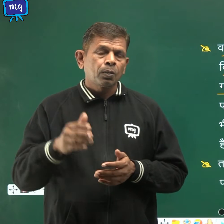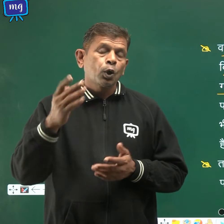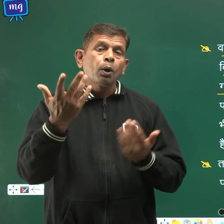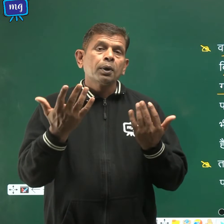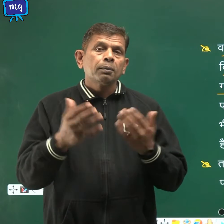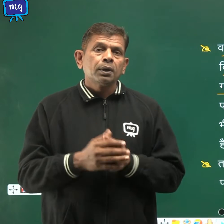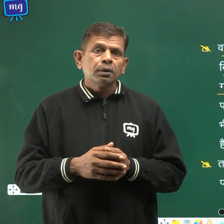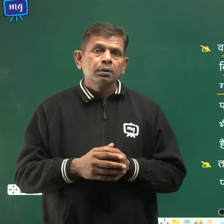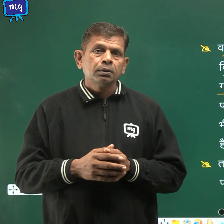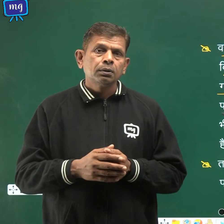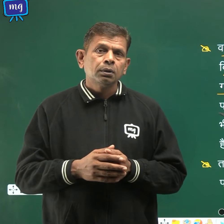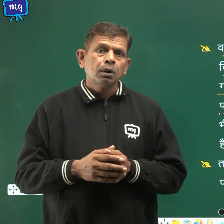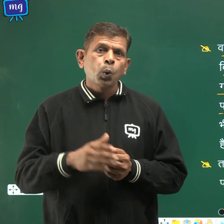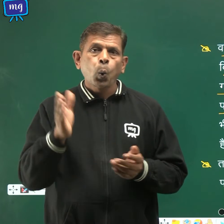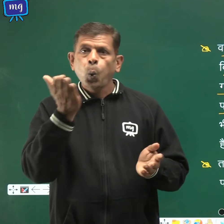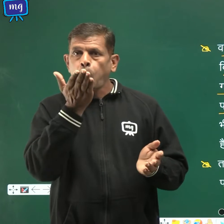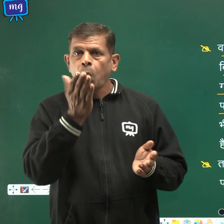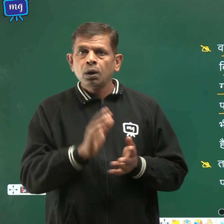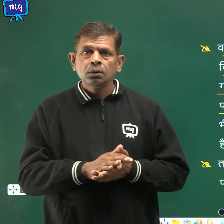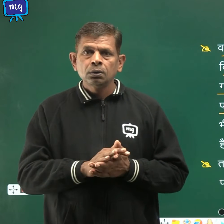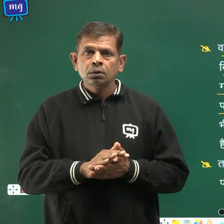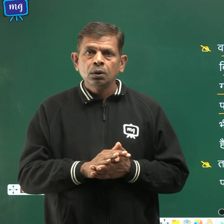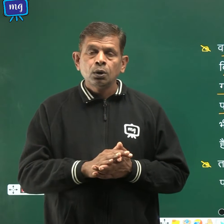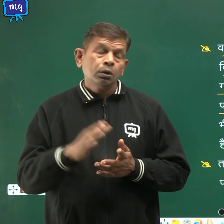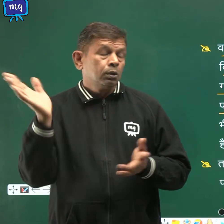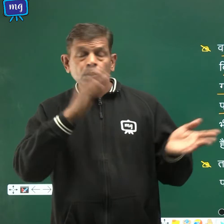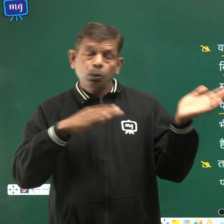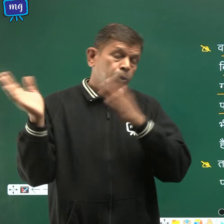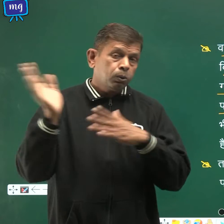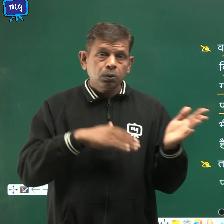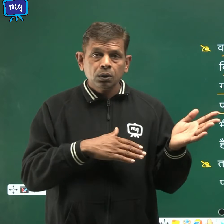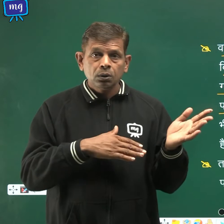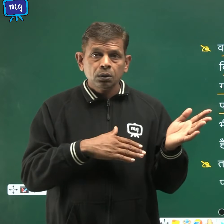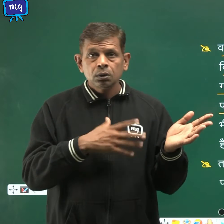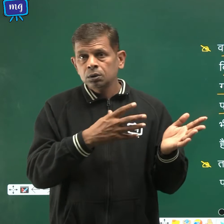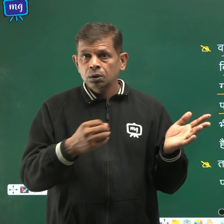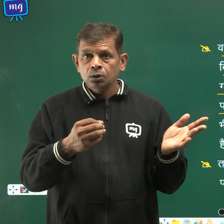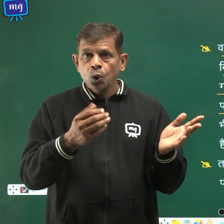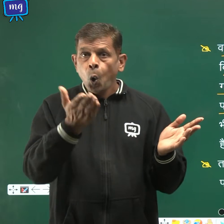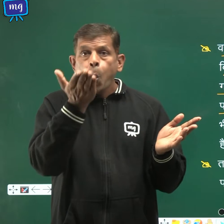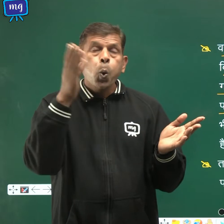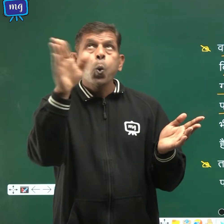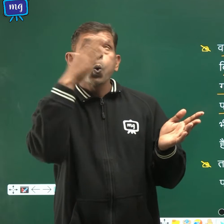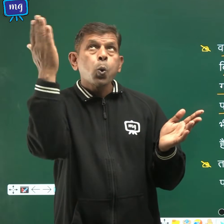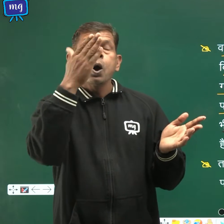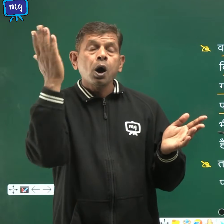कभी पवन, तूफान तथा चक्रवात आदि